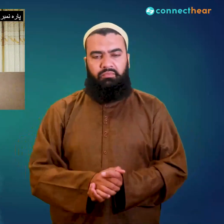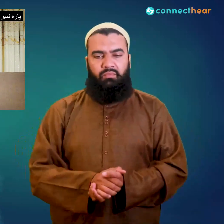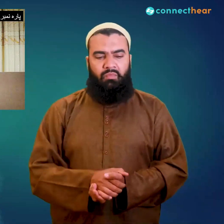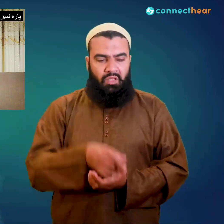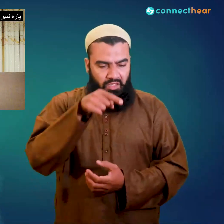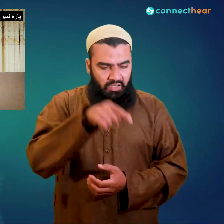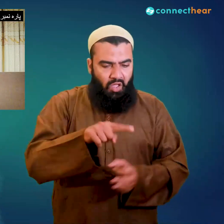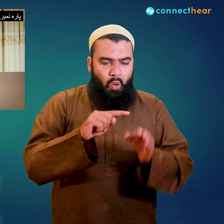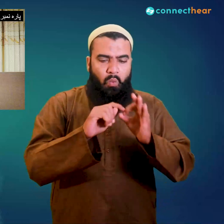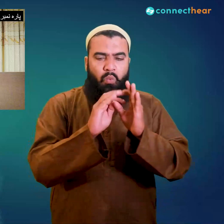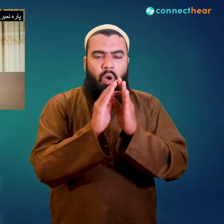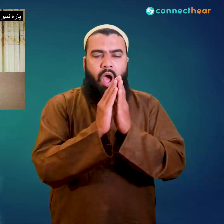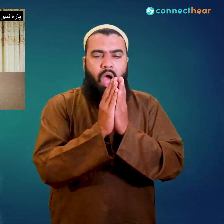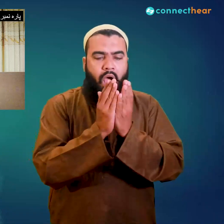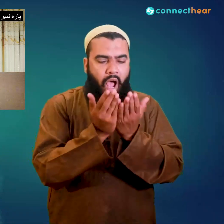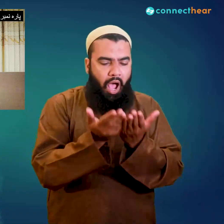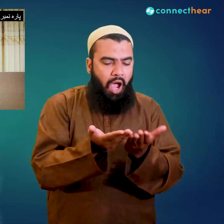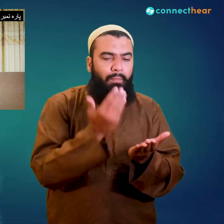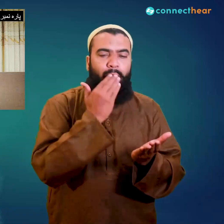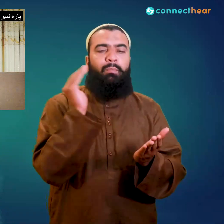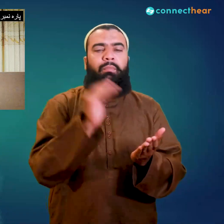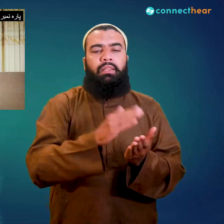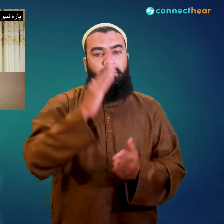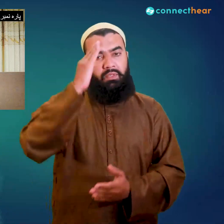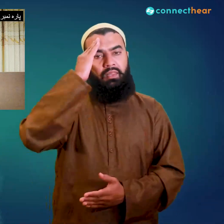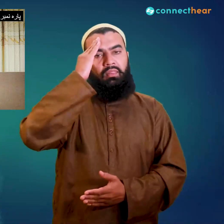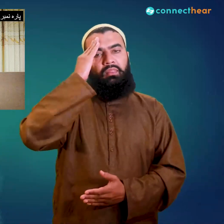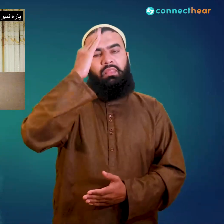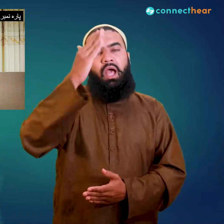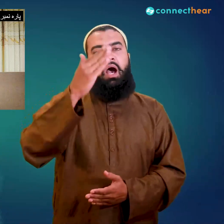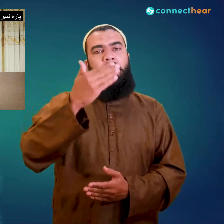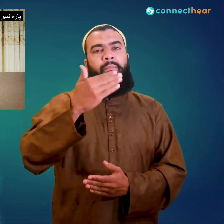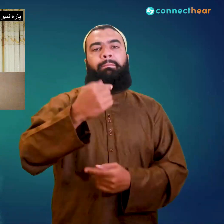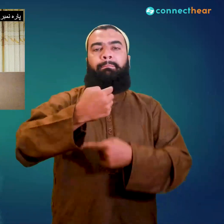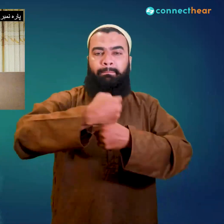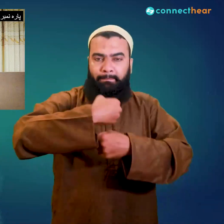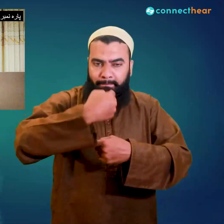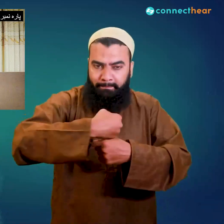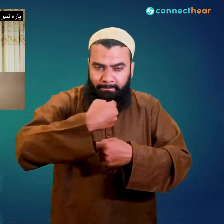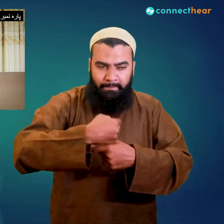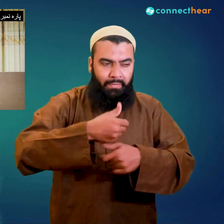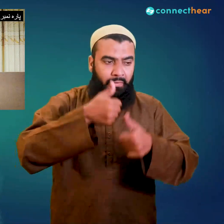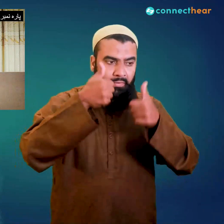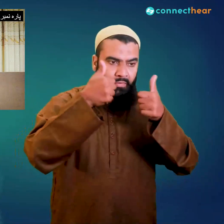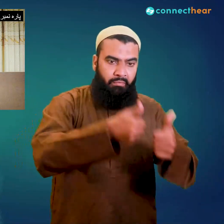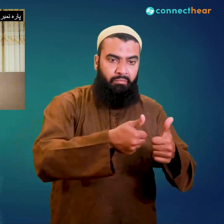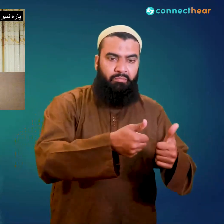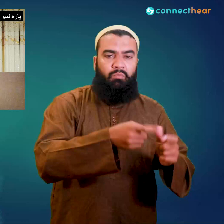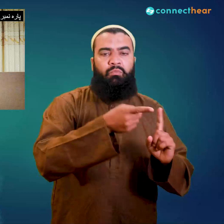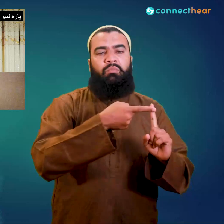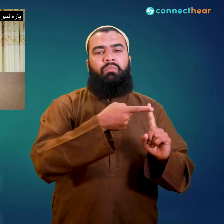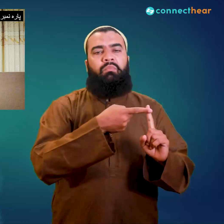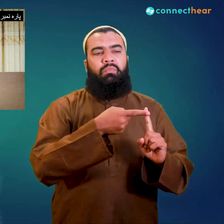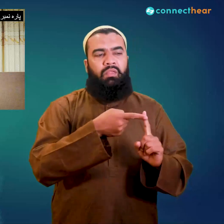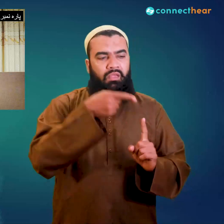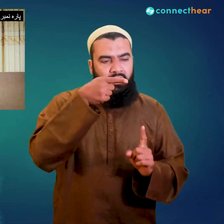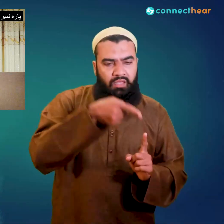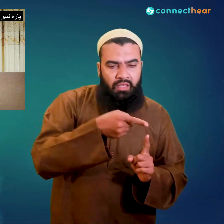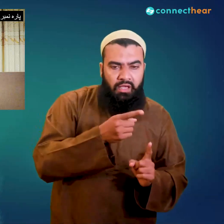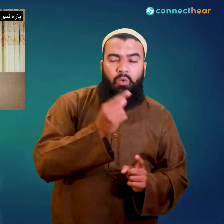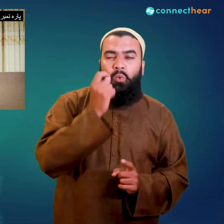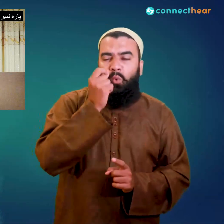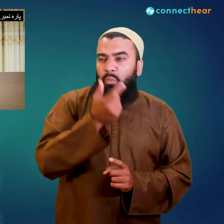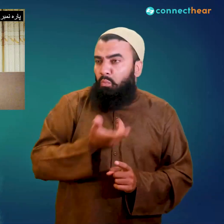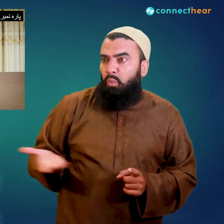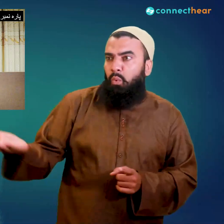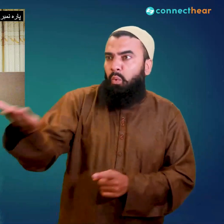اس قرآن، یہ شریعت، یہ احکامات کے لیے فرمایا گیا کہ یہ لوگوں تک پہنچانے کے لیے ہیں، کہ اس کو لوگوں تک